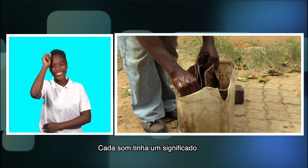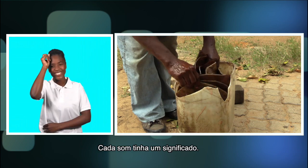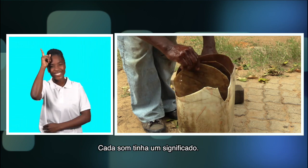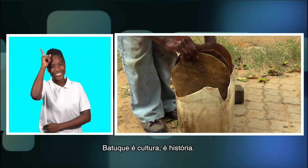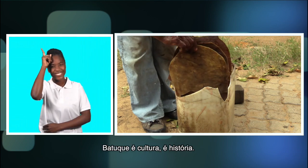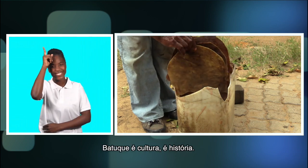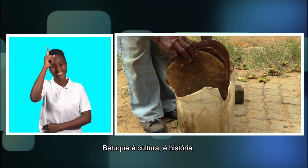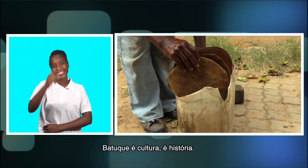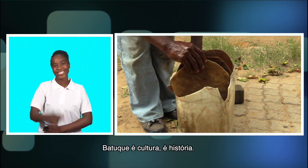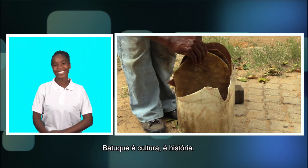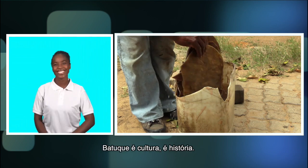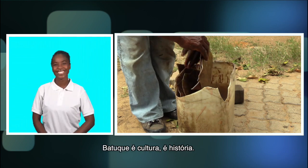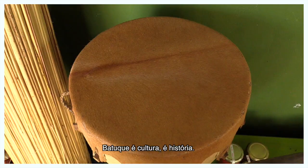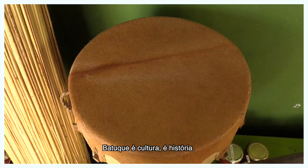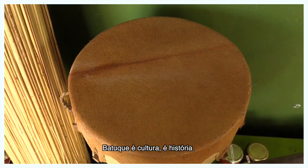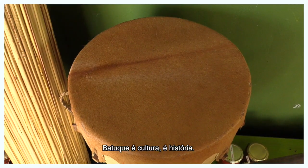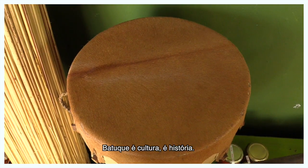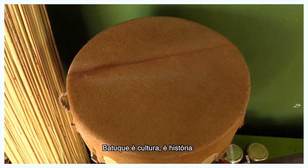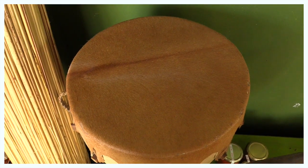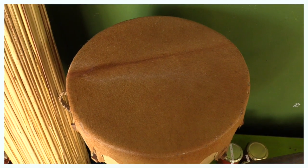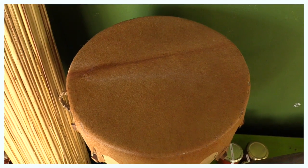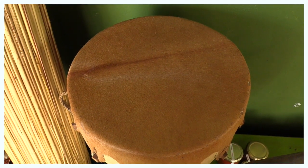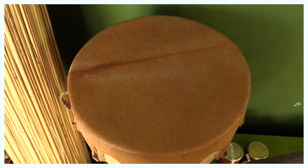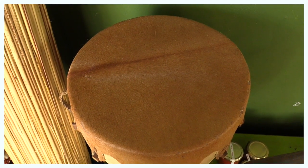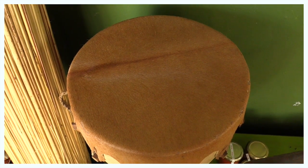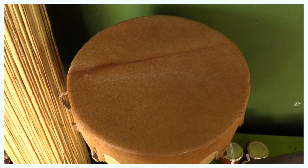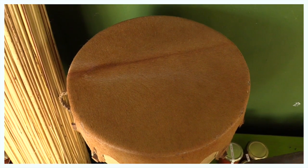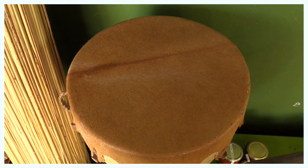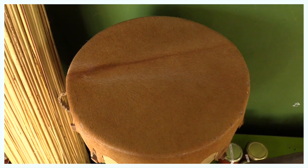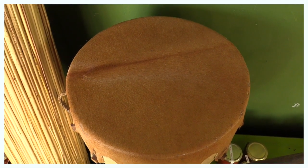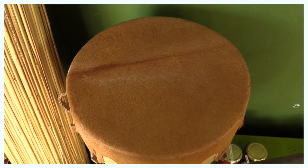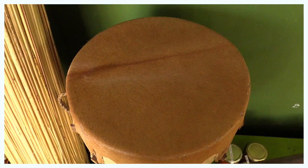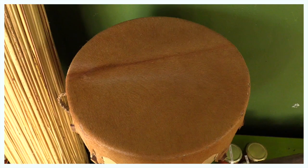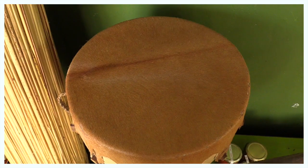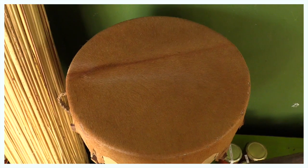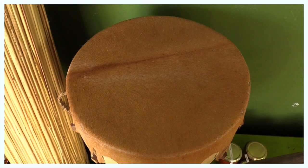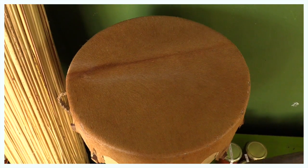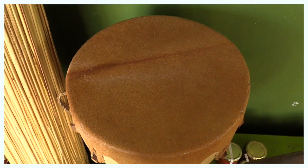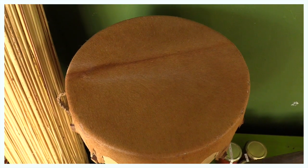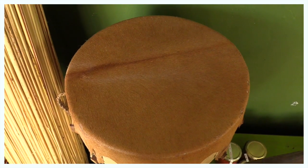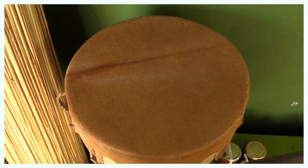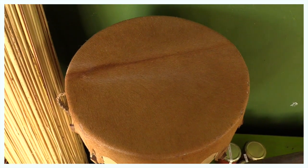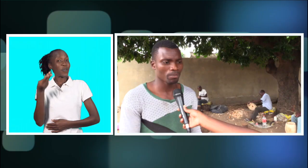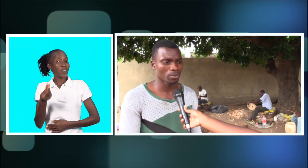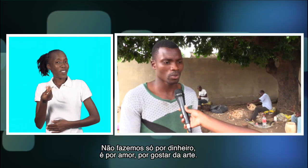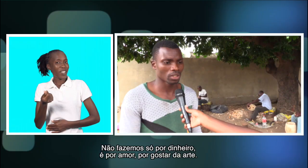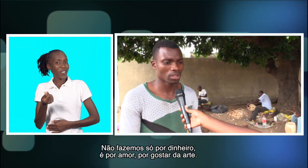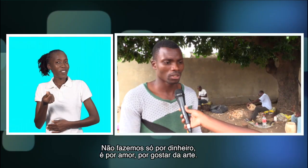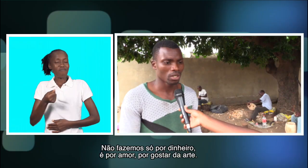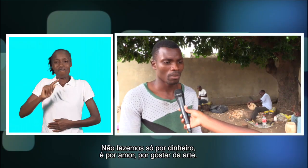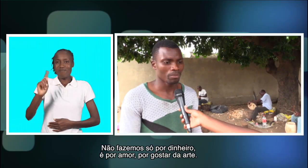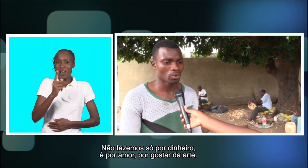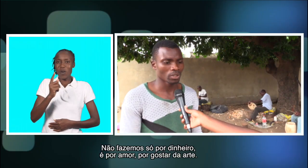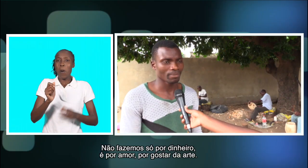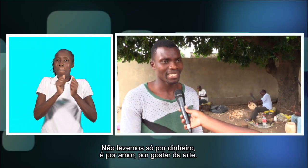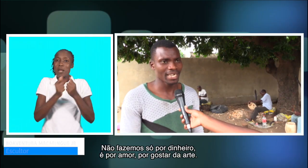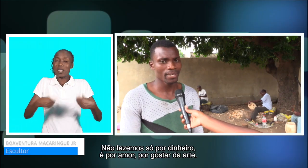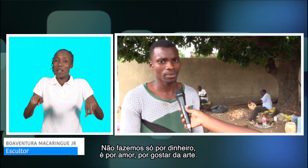tinha o seu significado. Batuque é cultura, é história. Por